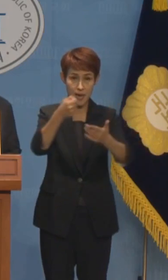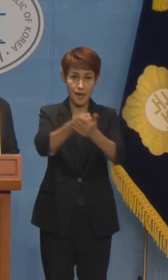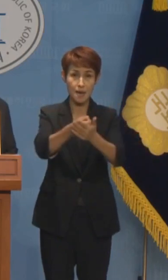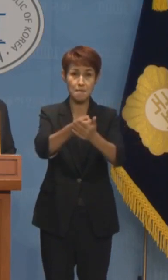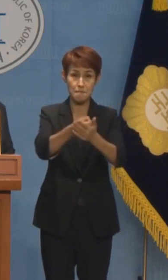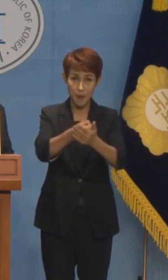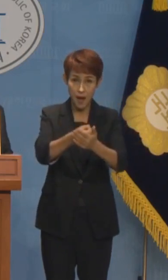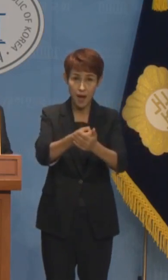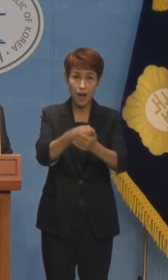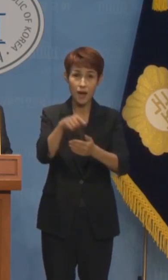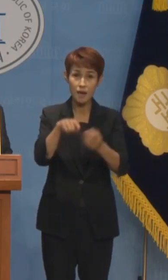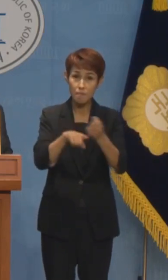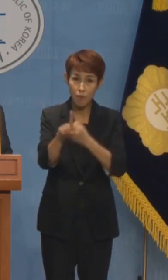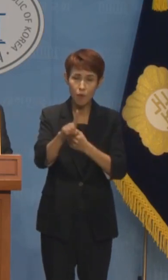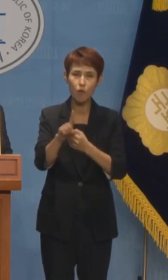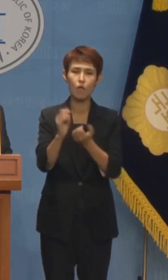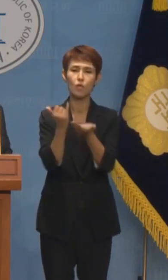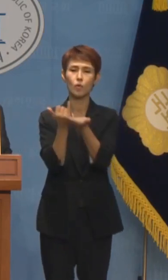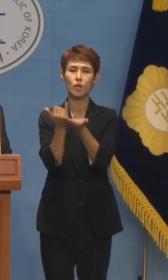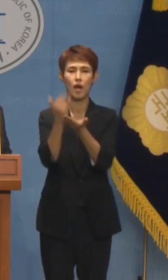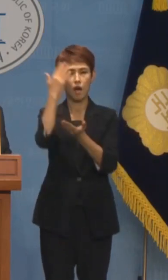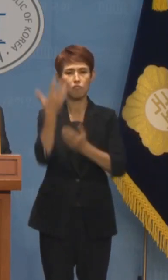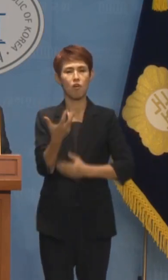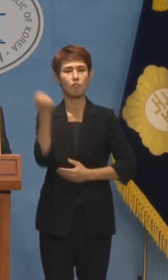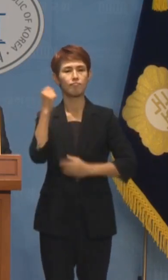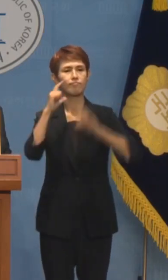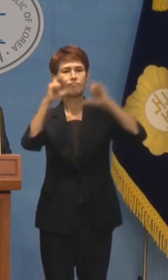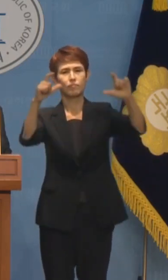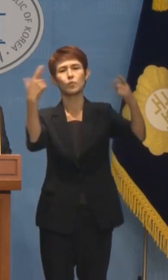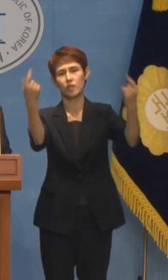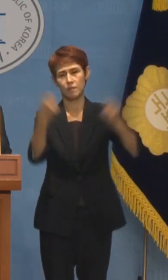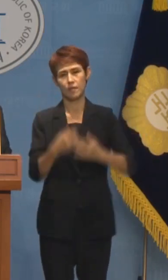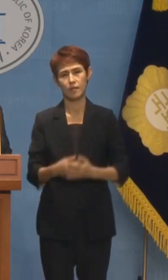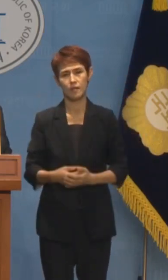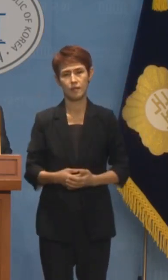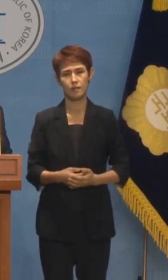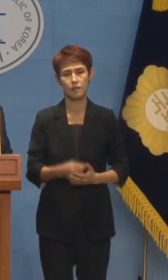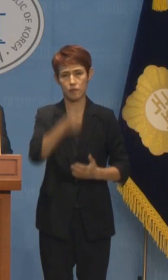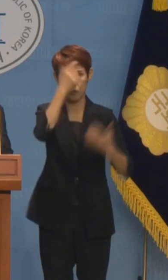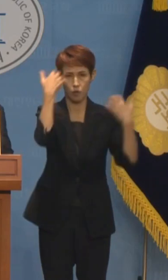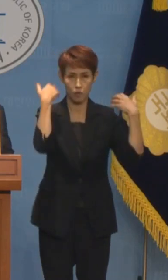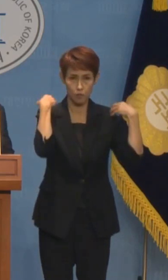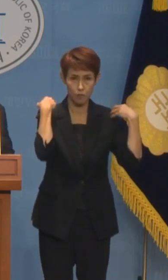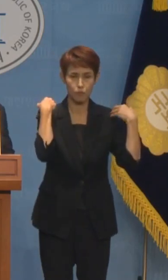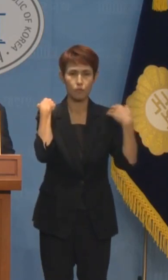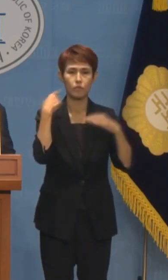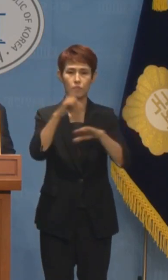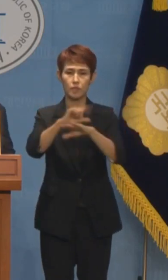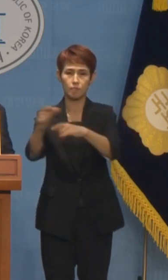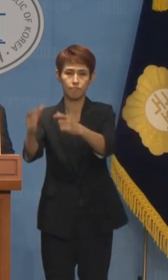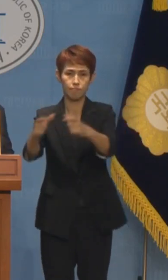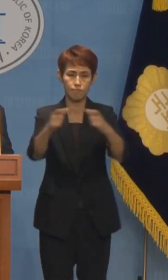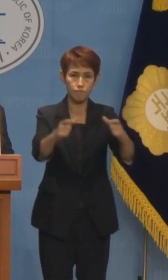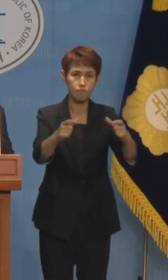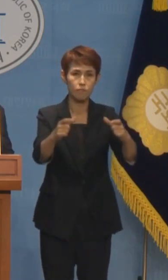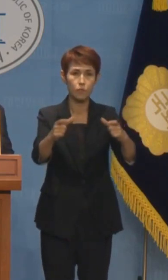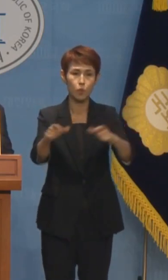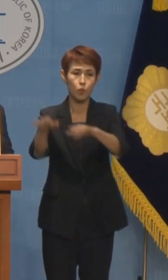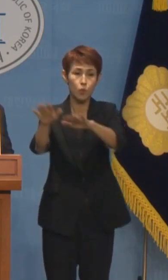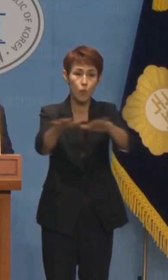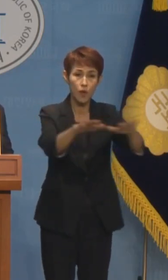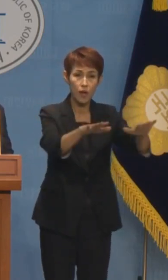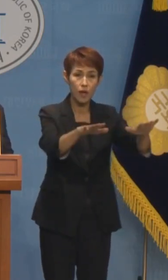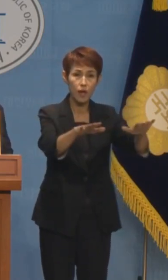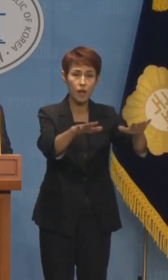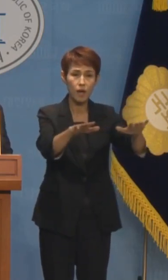대한민국 영토임을 세계에 천명하게 되고요 정부와 지자체가 독도 그리고 독도에 동해 영토 주권에 대한